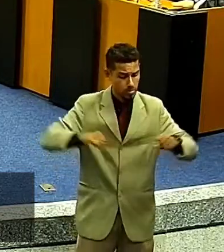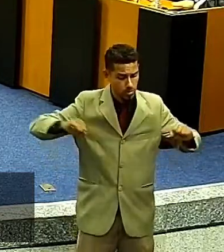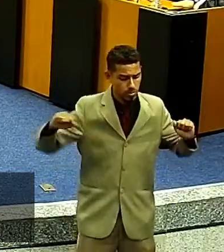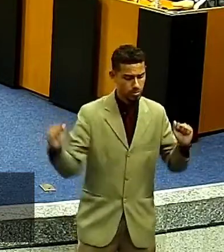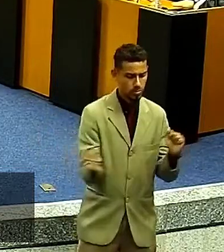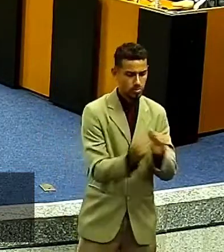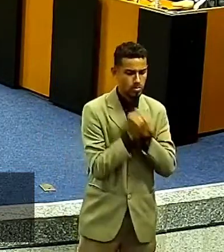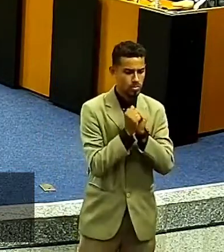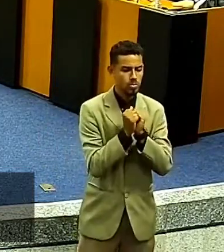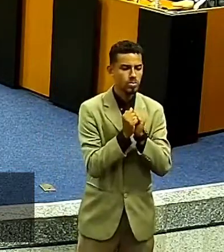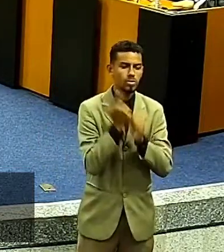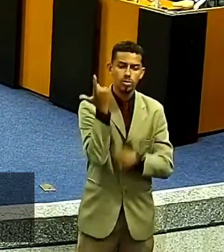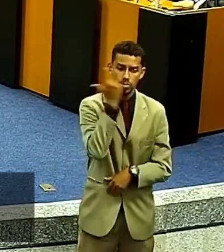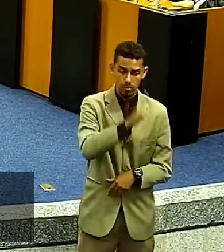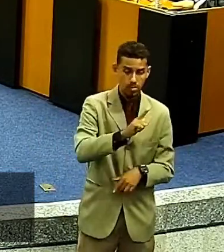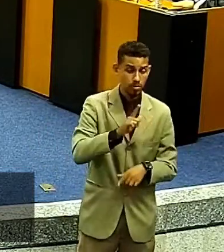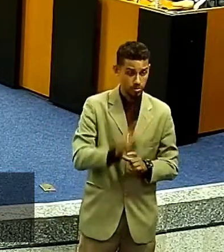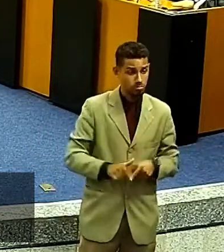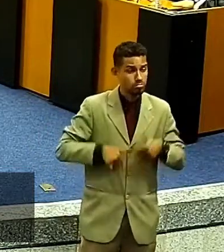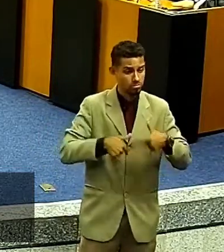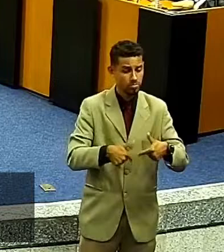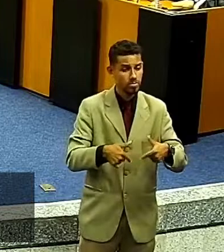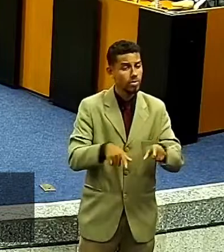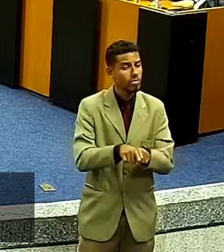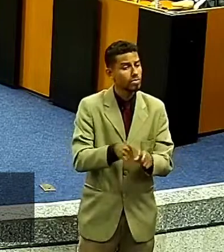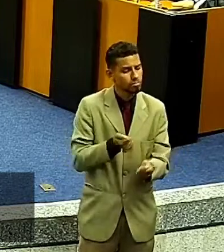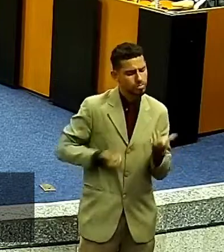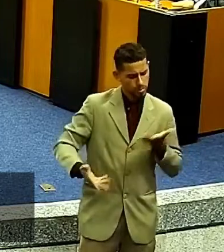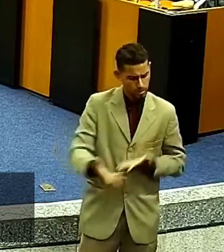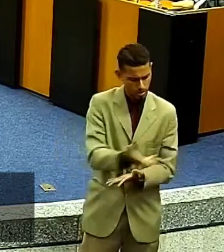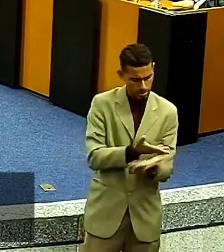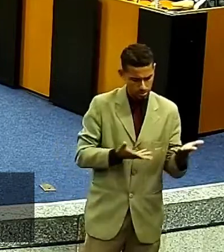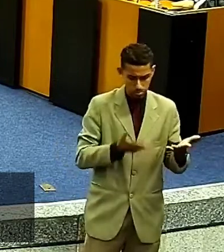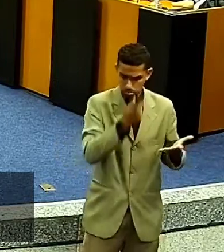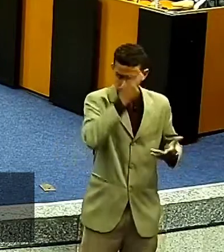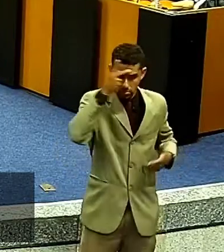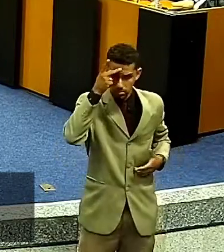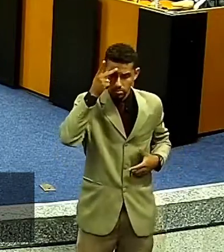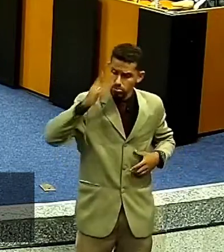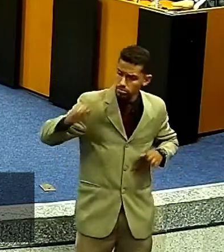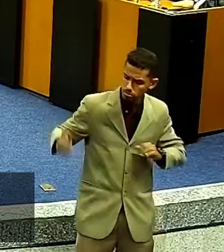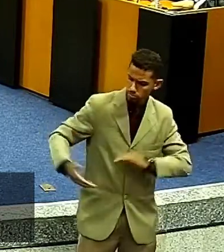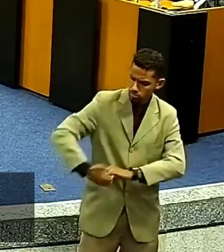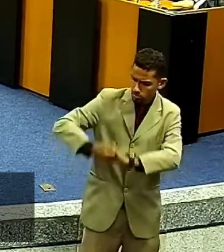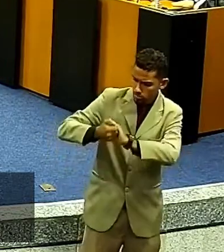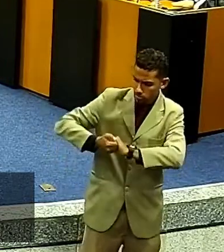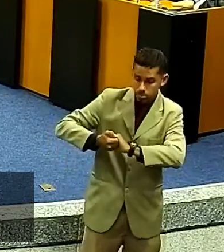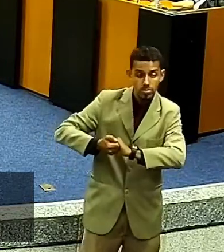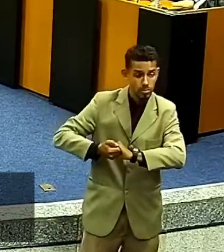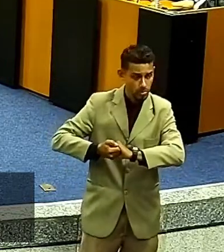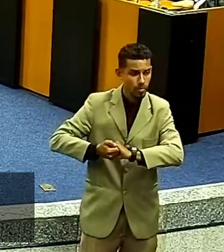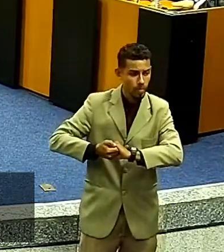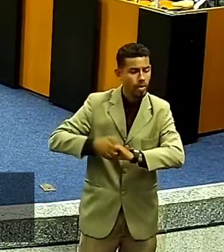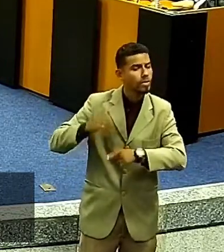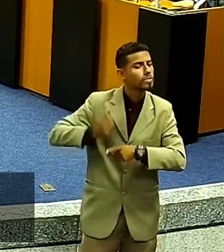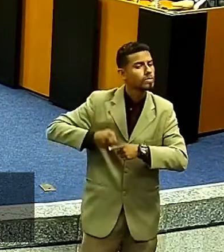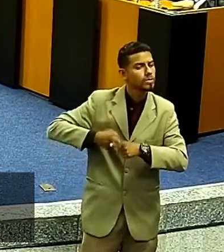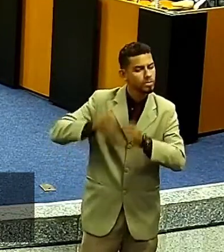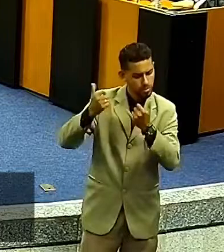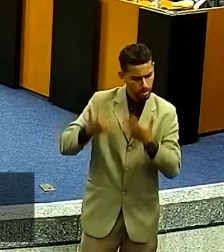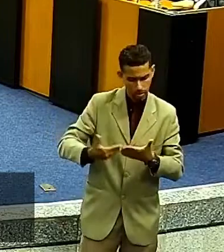conjunto pois esse é esforço conjunto E que envolve muitas pessoas e muitas mãos razão por